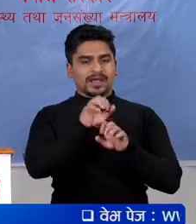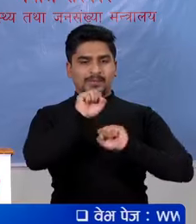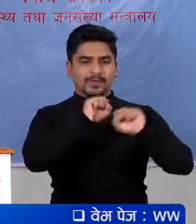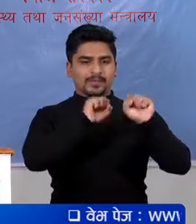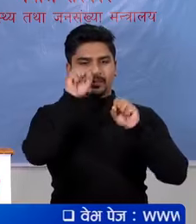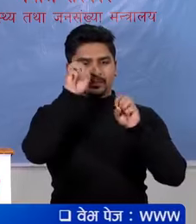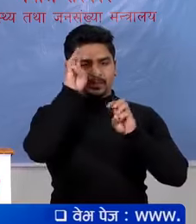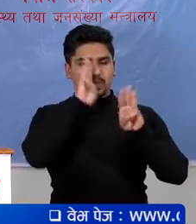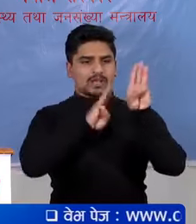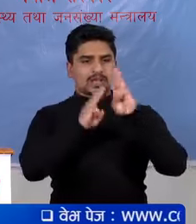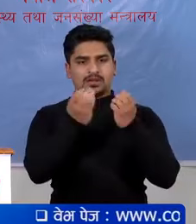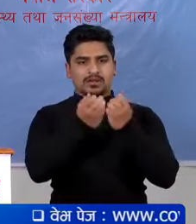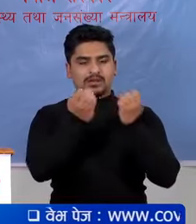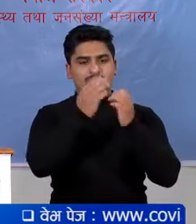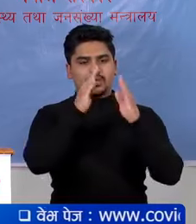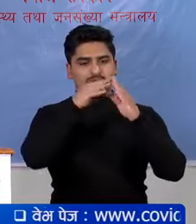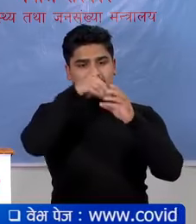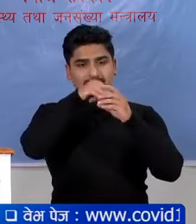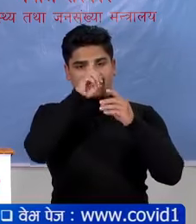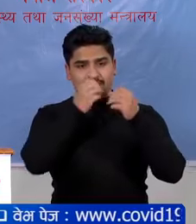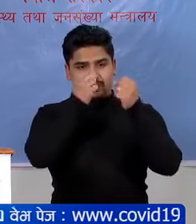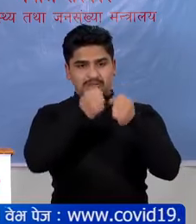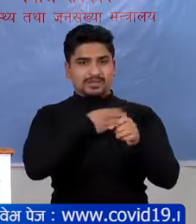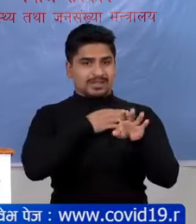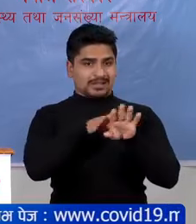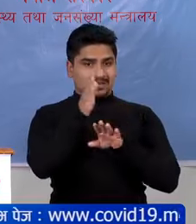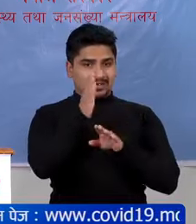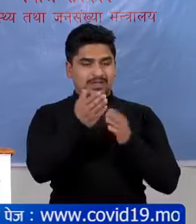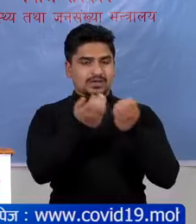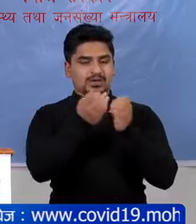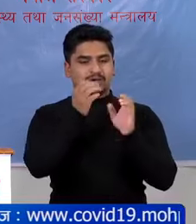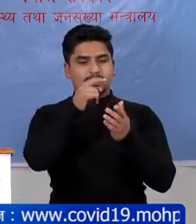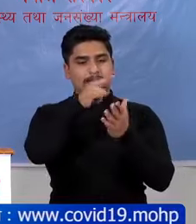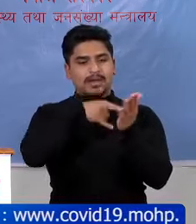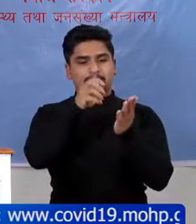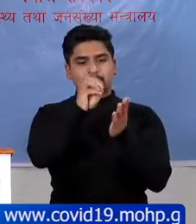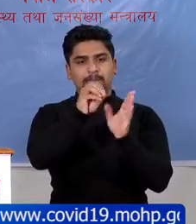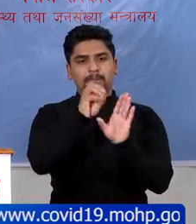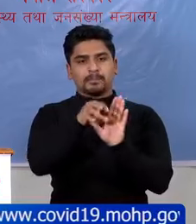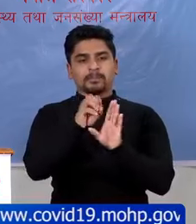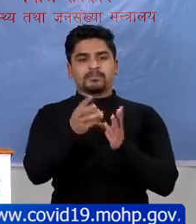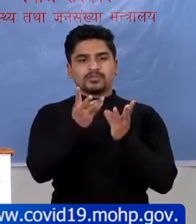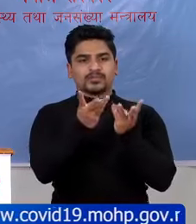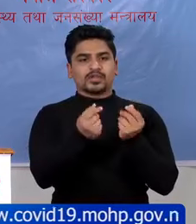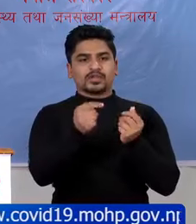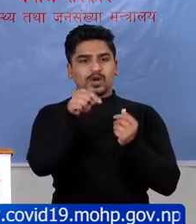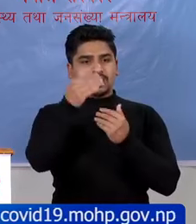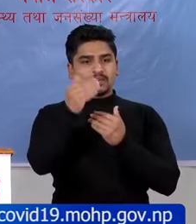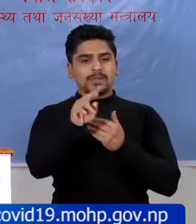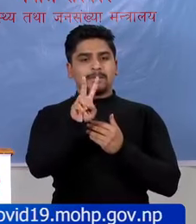मुल्यांकन को लागी क्वारेंटाइन मा रहेका व्यक्ति हरूले गरेको इंट्री को संख्या हाल स